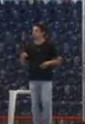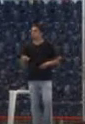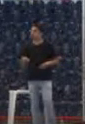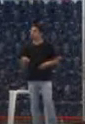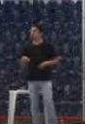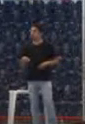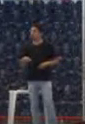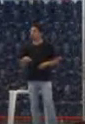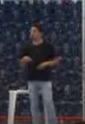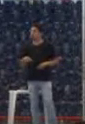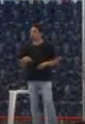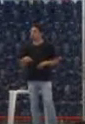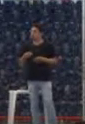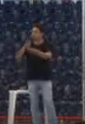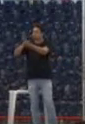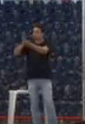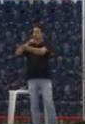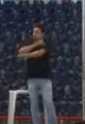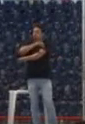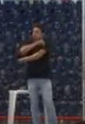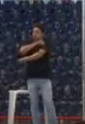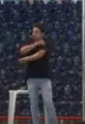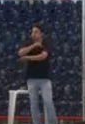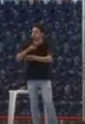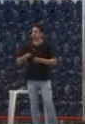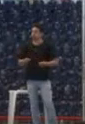serra interior do rio